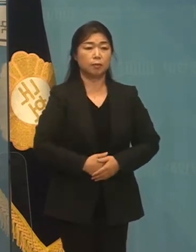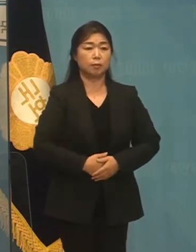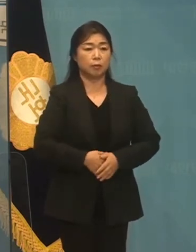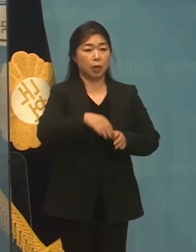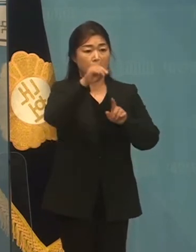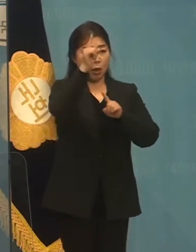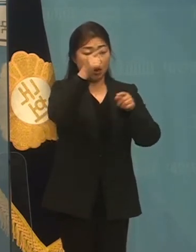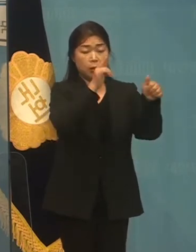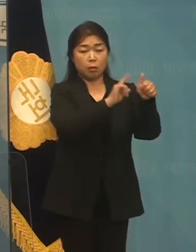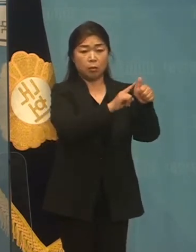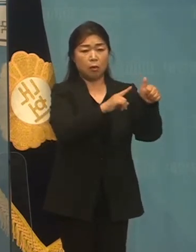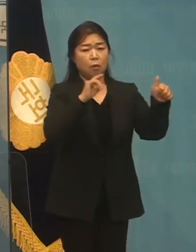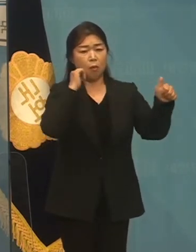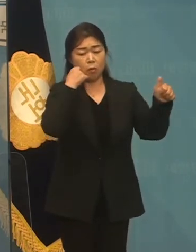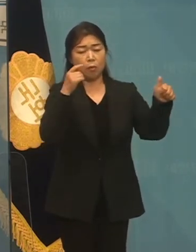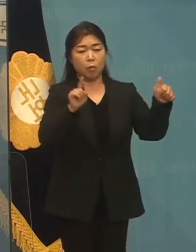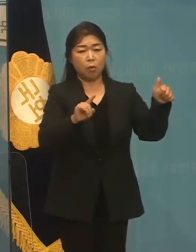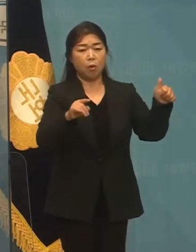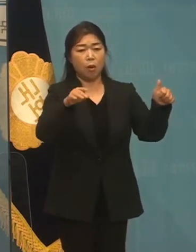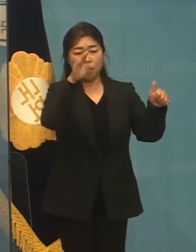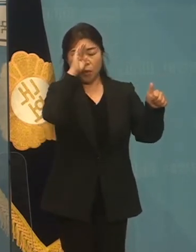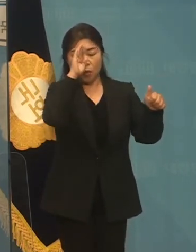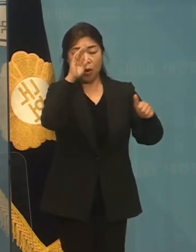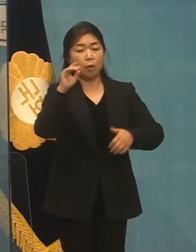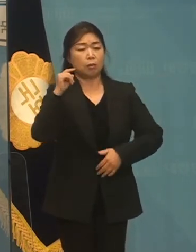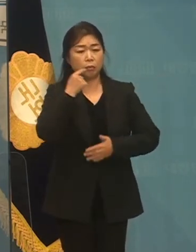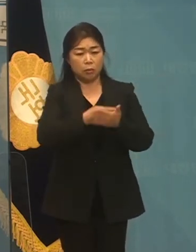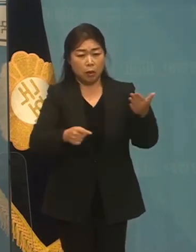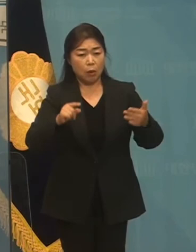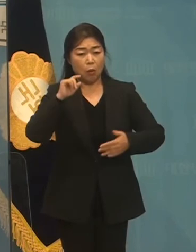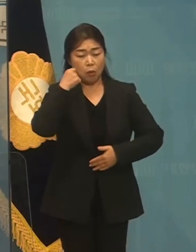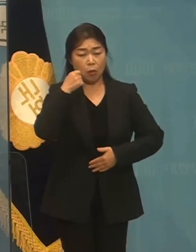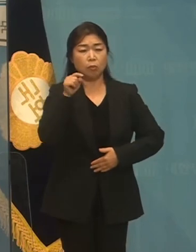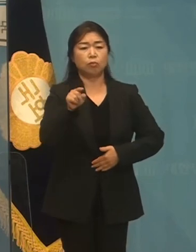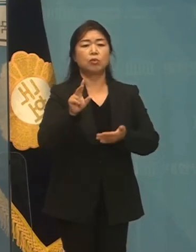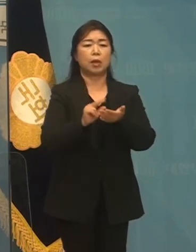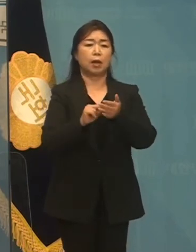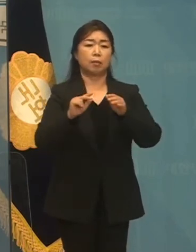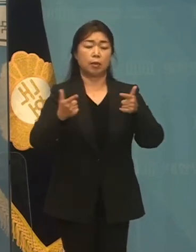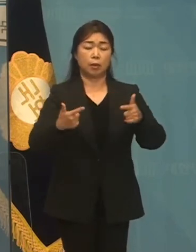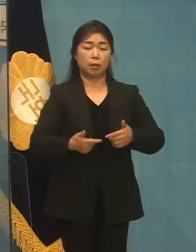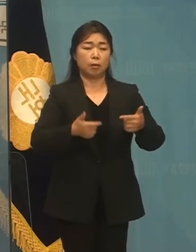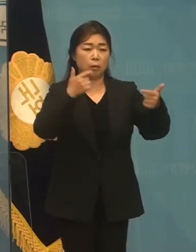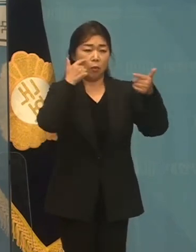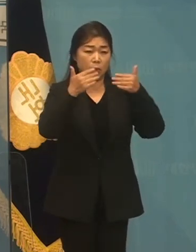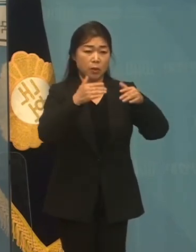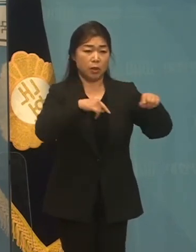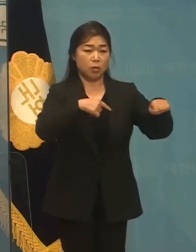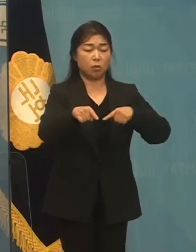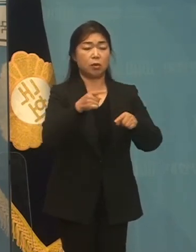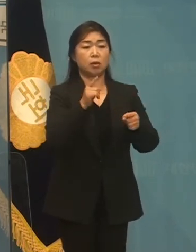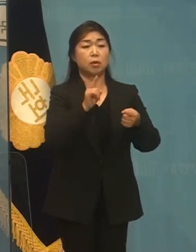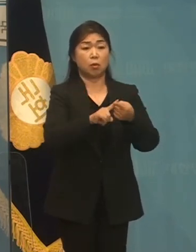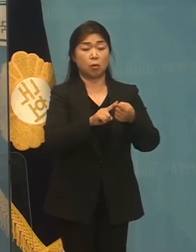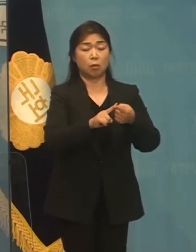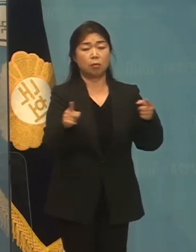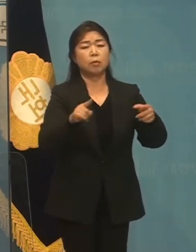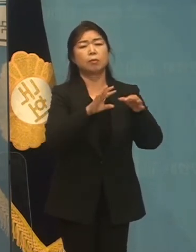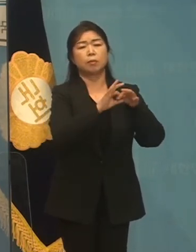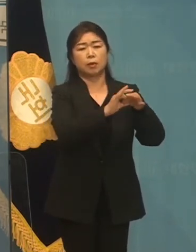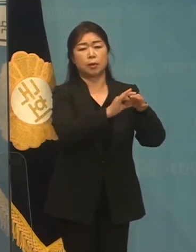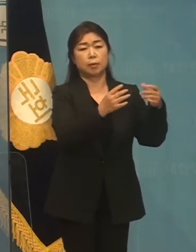처한 어려움은 질병이나 재난 등의 불가항력적 어려움이 아니라 명백한 정치적 공격이었습니다.